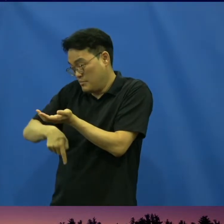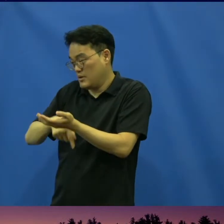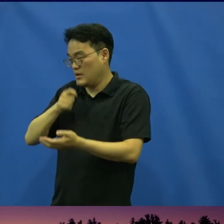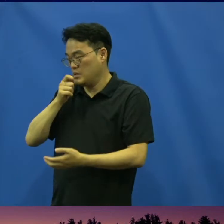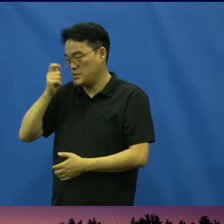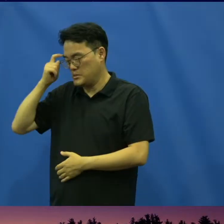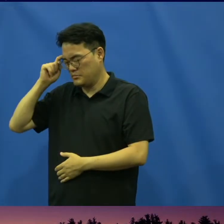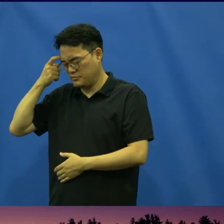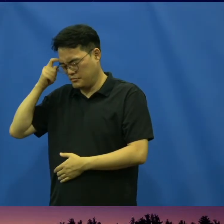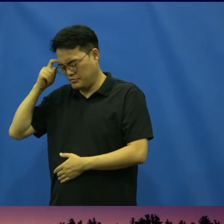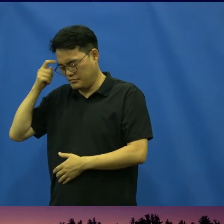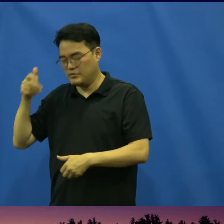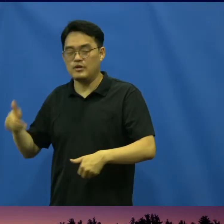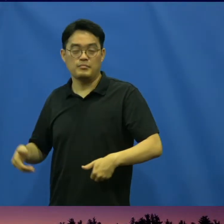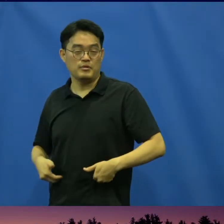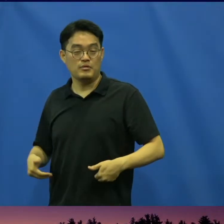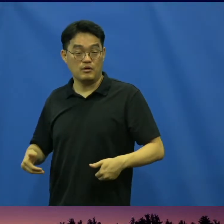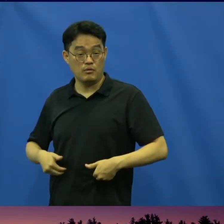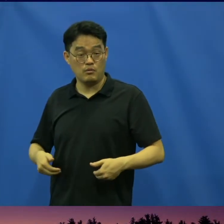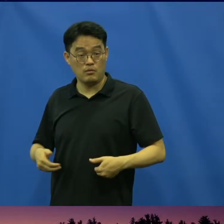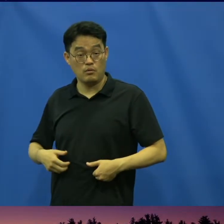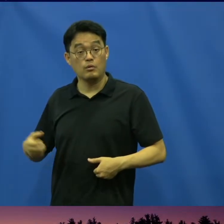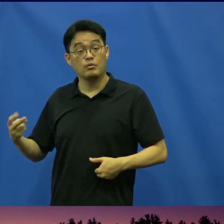하루하루를 의미 있게 맞아들였다는 거예요.